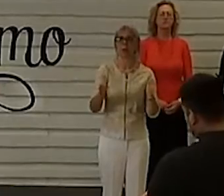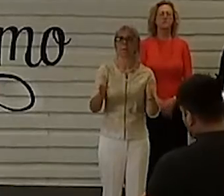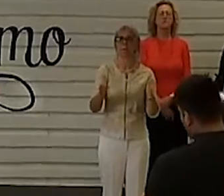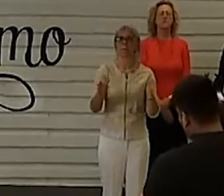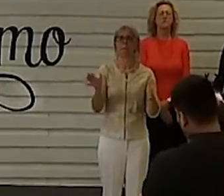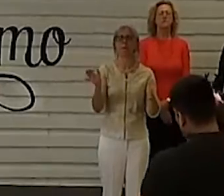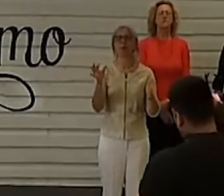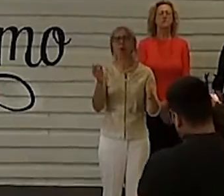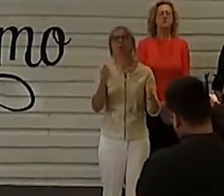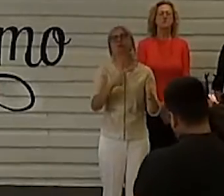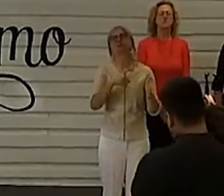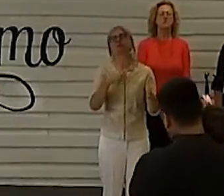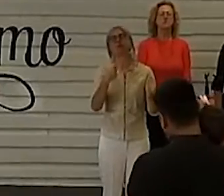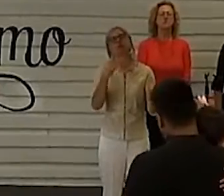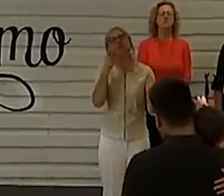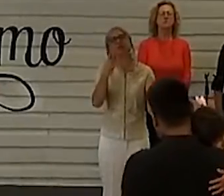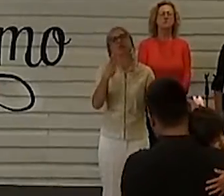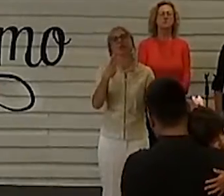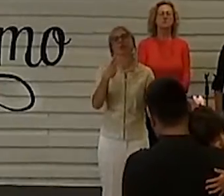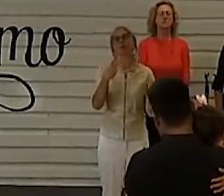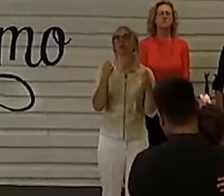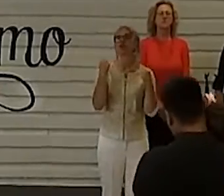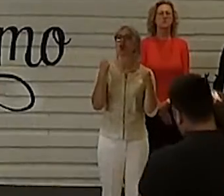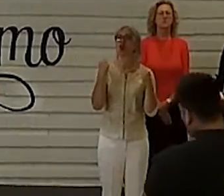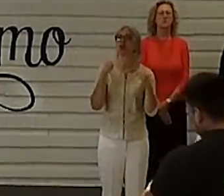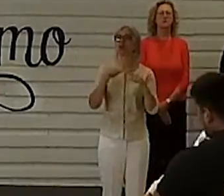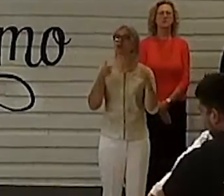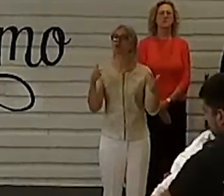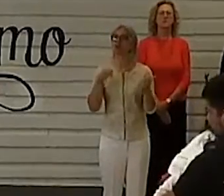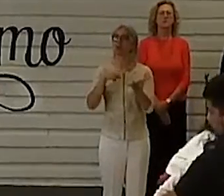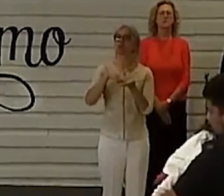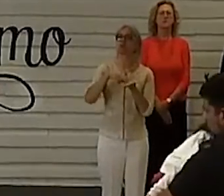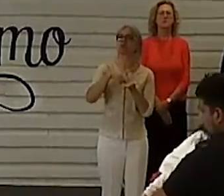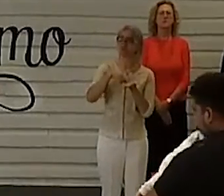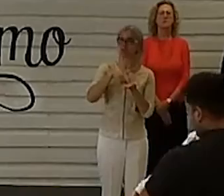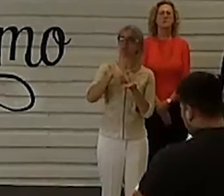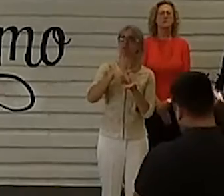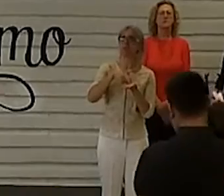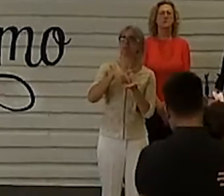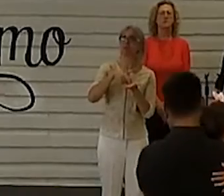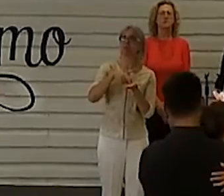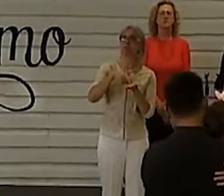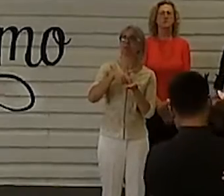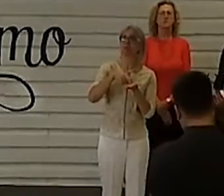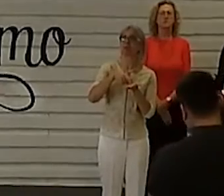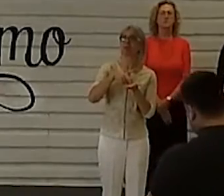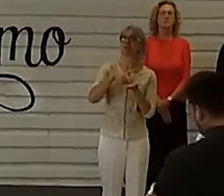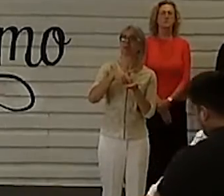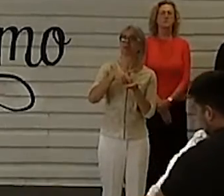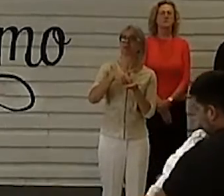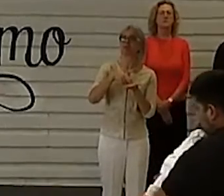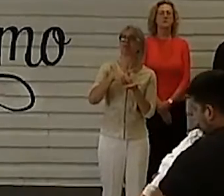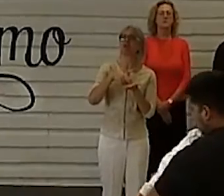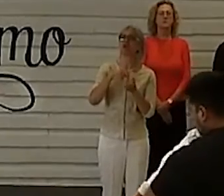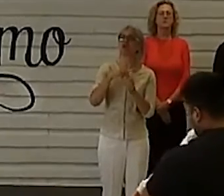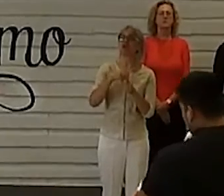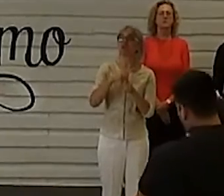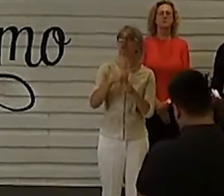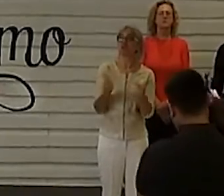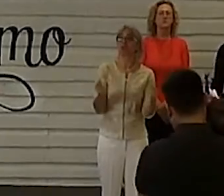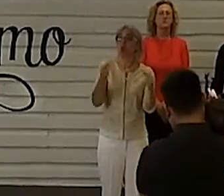volte vediamo che vengono meno le forze. Questo è qualcosa di incredibile, che dovrebbero esserci più le